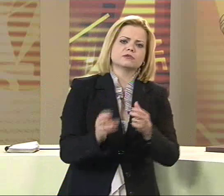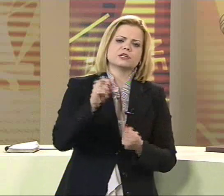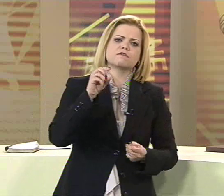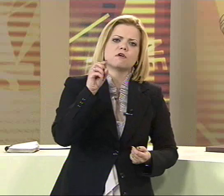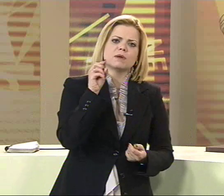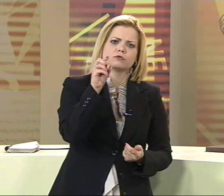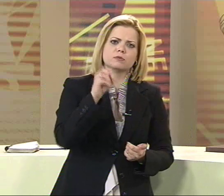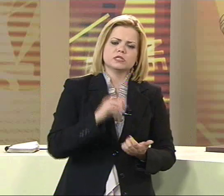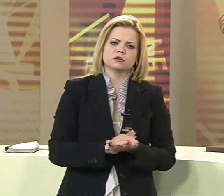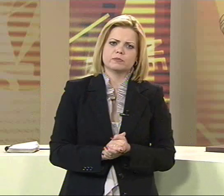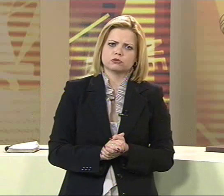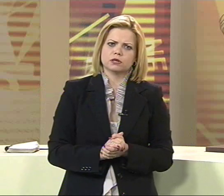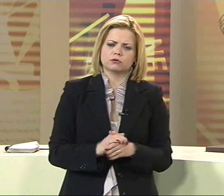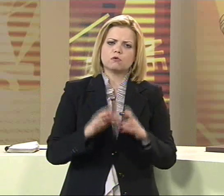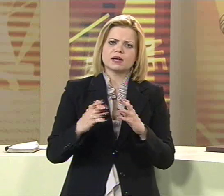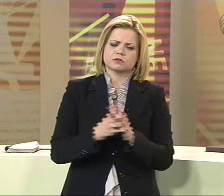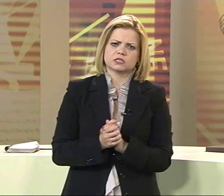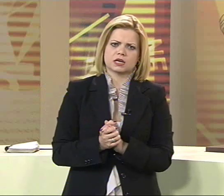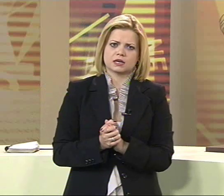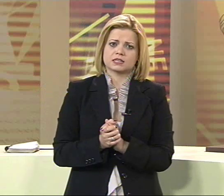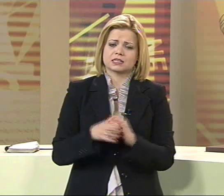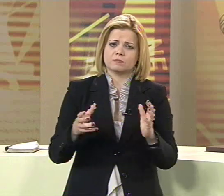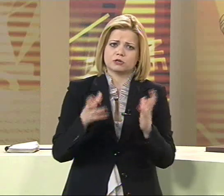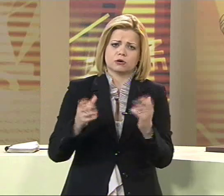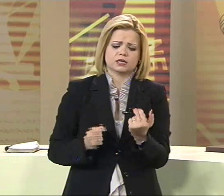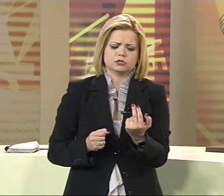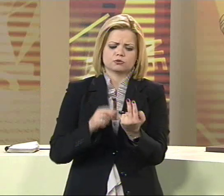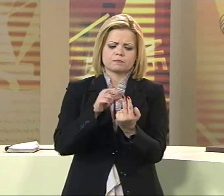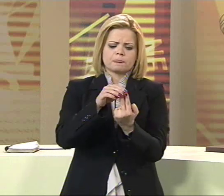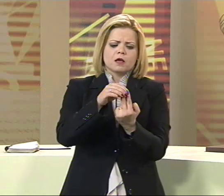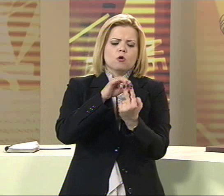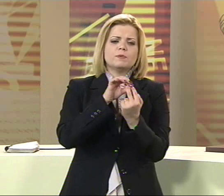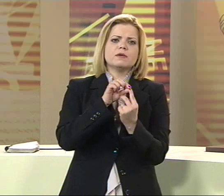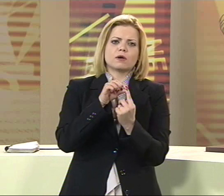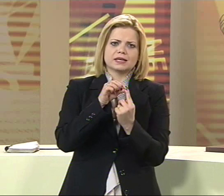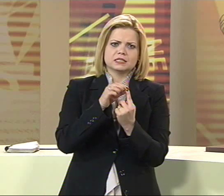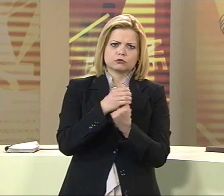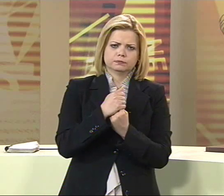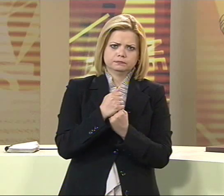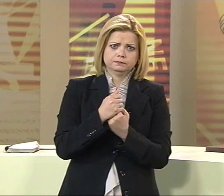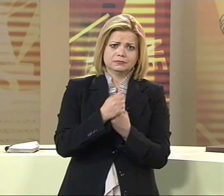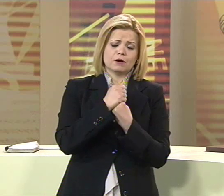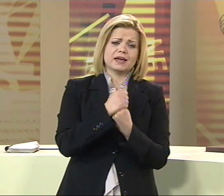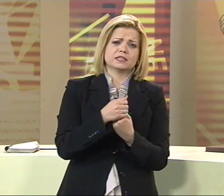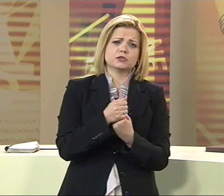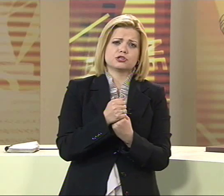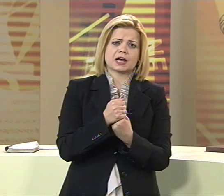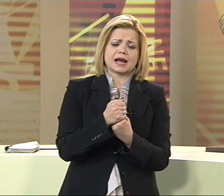elementos irão formar o domicílio da pessoa natural. Quais são esses elementos ou requisitos? O primeiro requisito é um requisito de